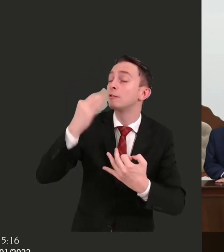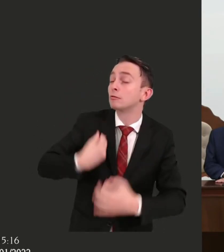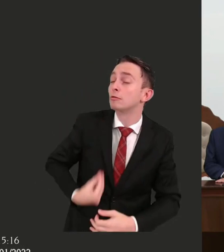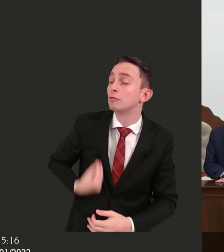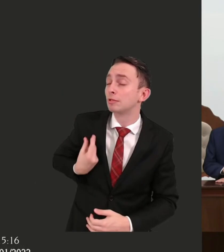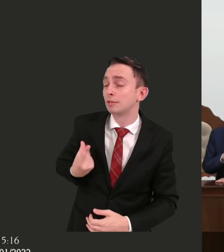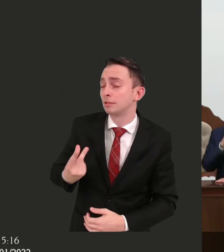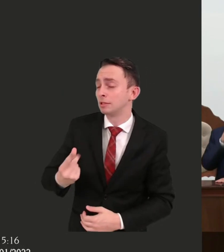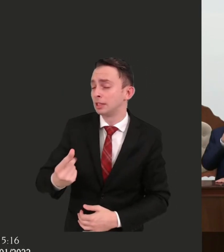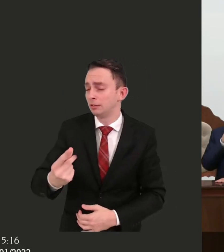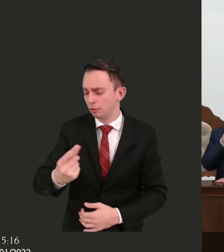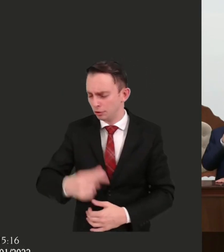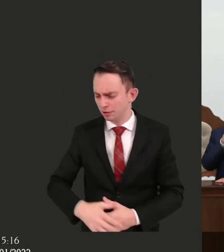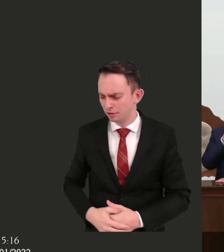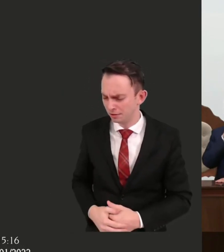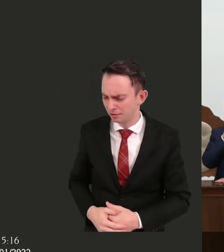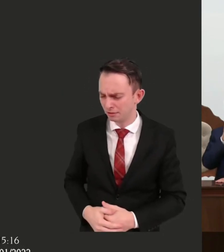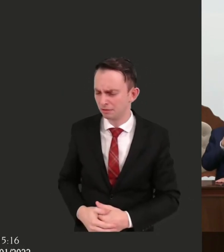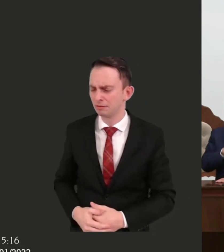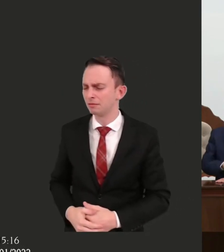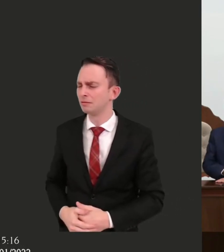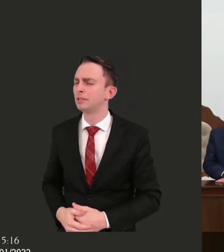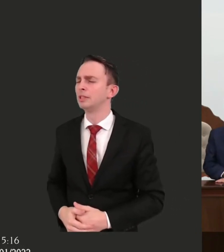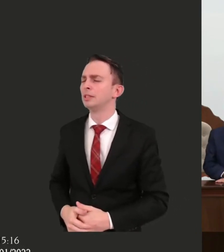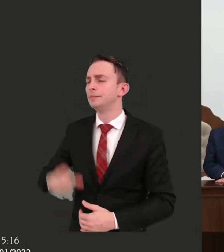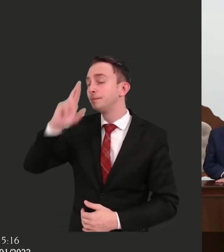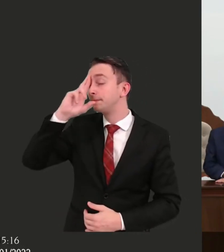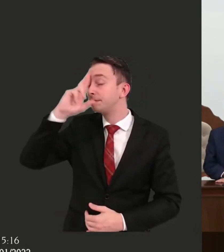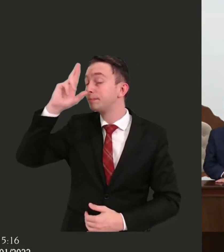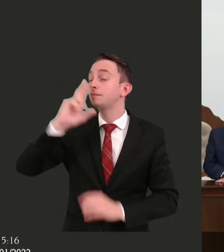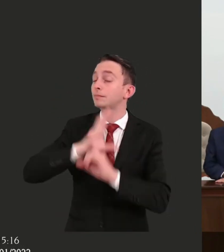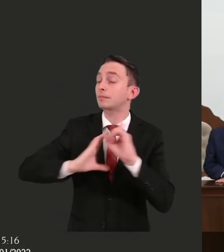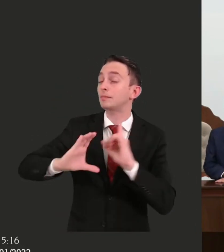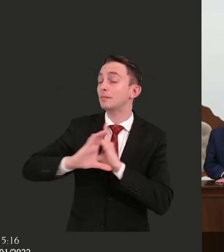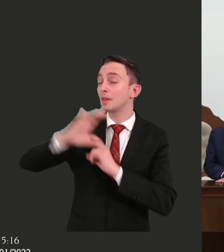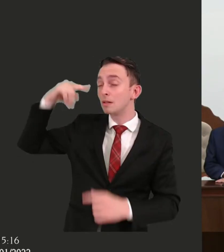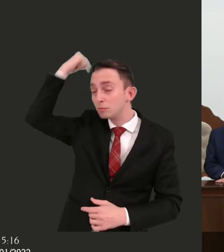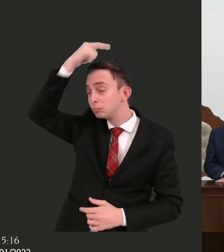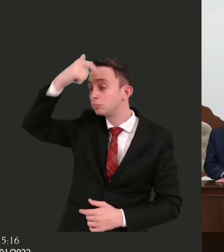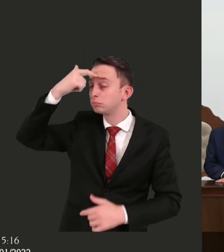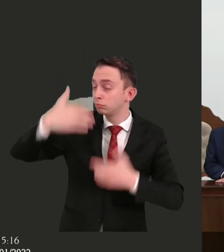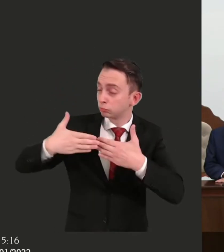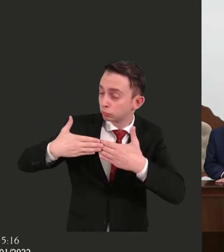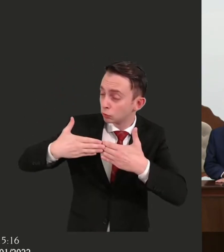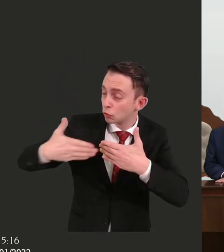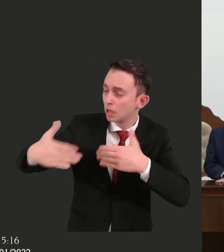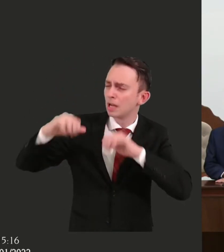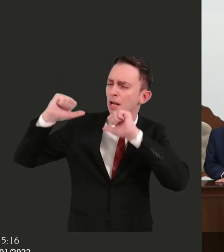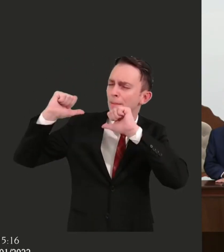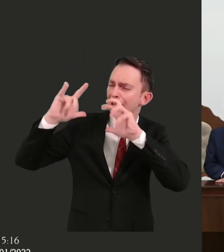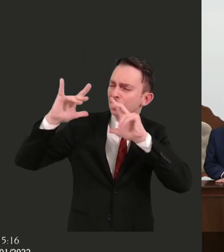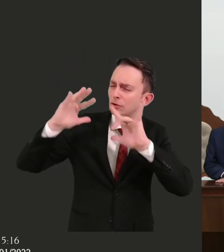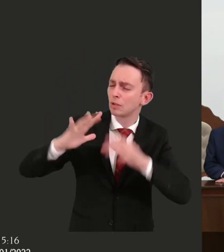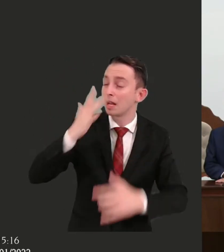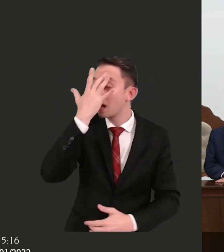este dia, essa oportunidade. Abençoe-me nesse santo culto, ó Pai, que todos nós que